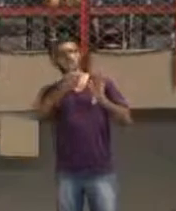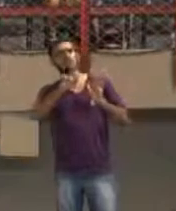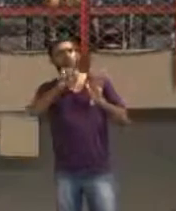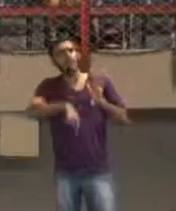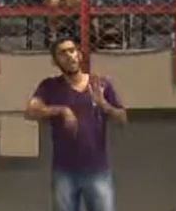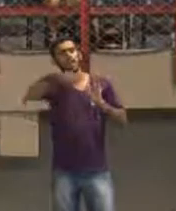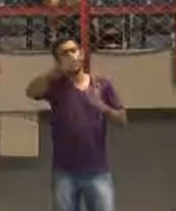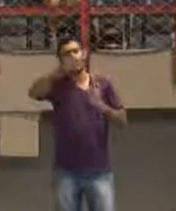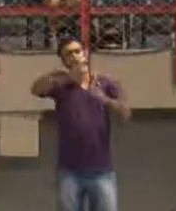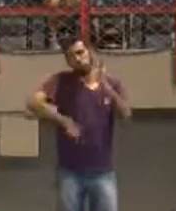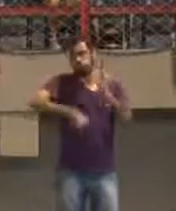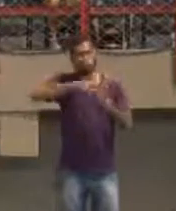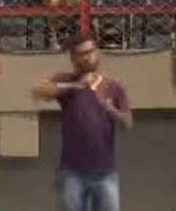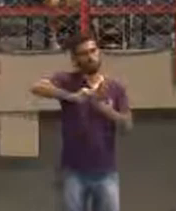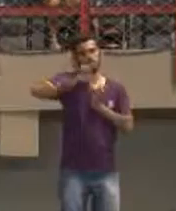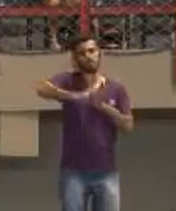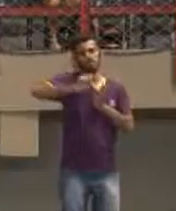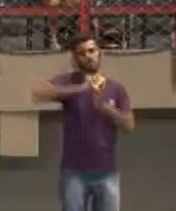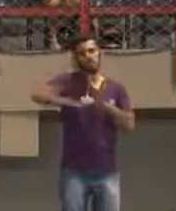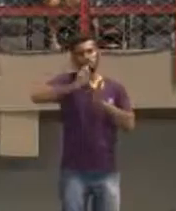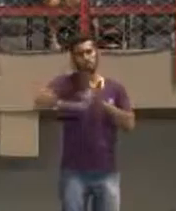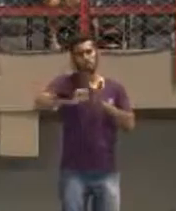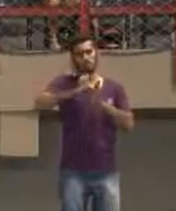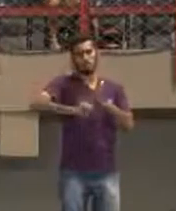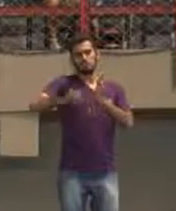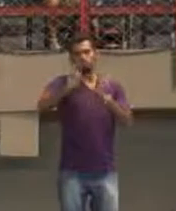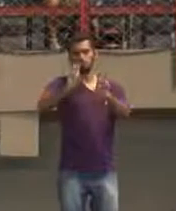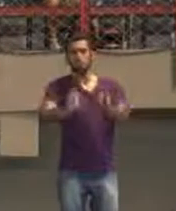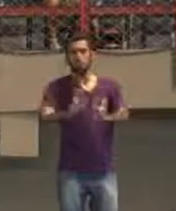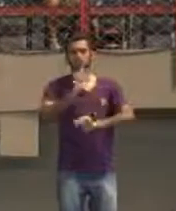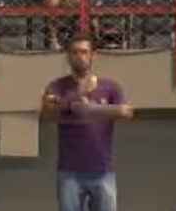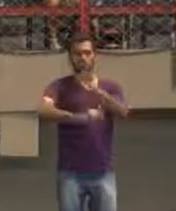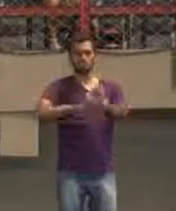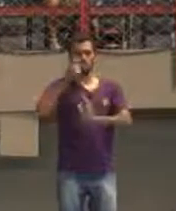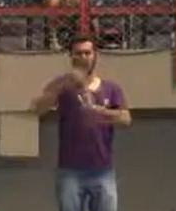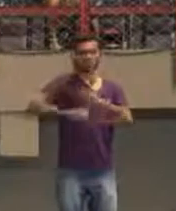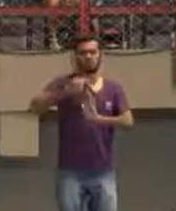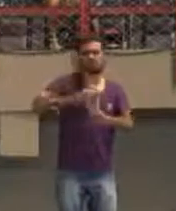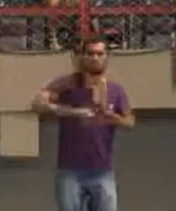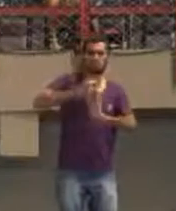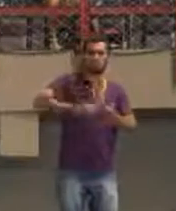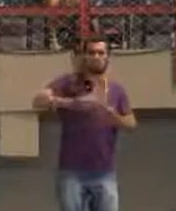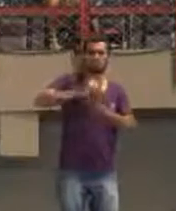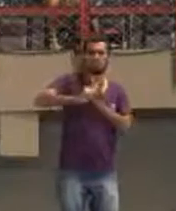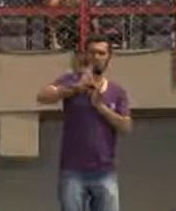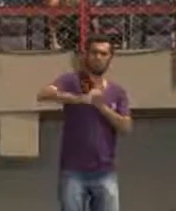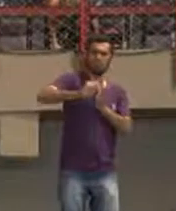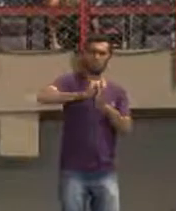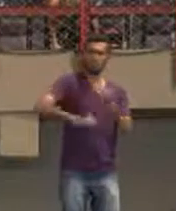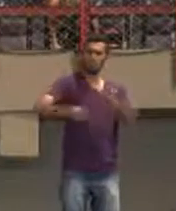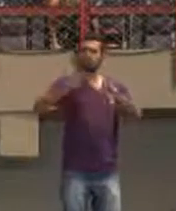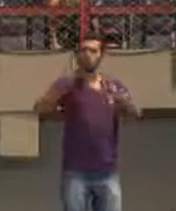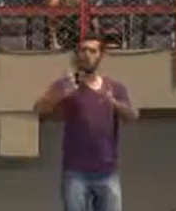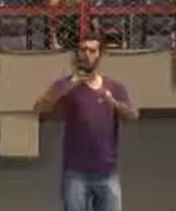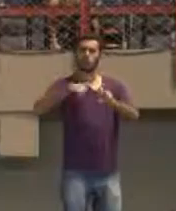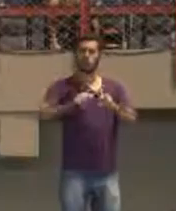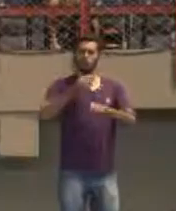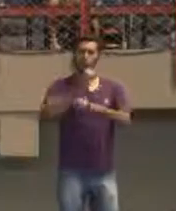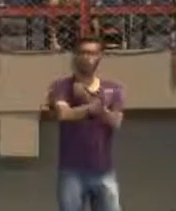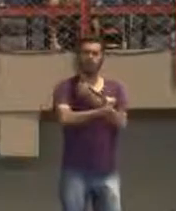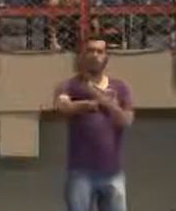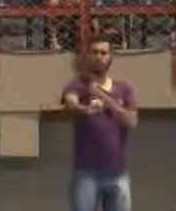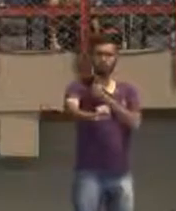escrever sobre. Agora, o que é escrever sobre argumentando? Defendendo